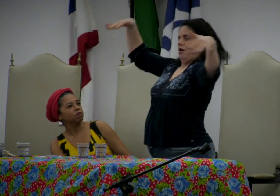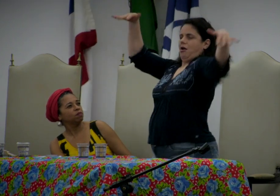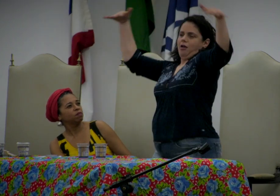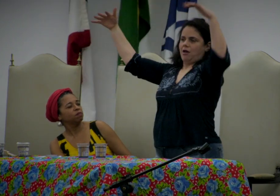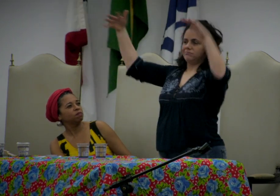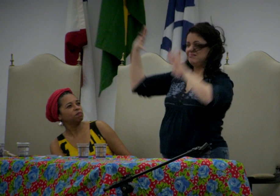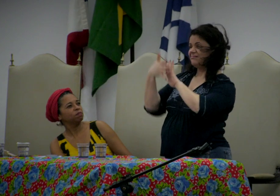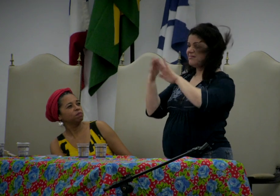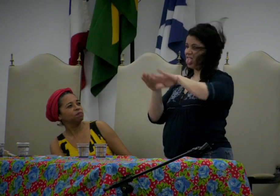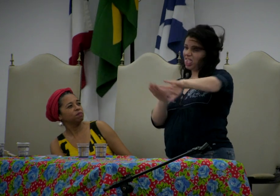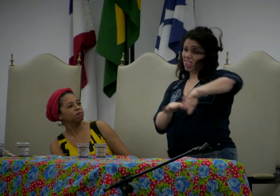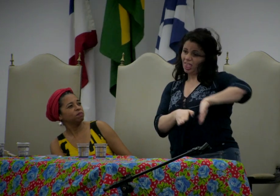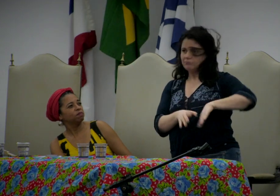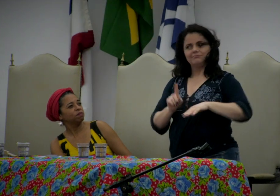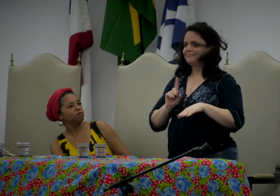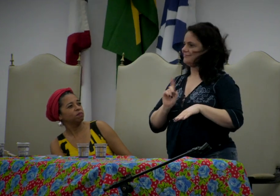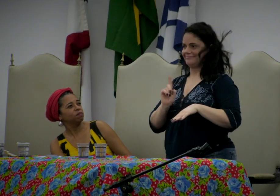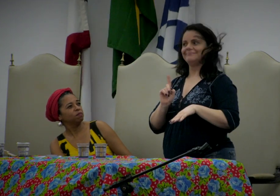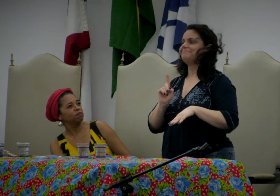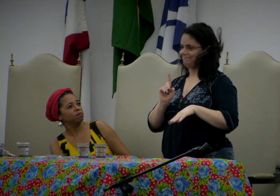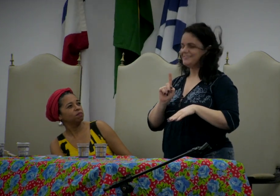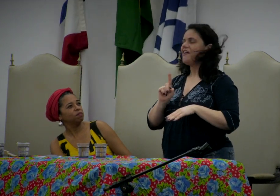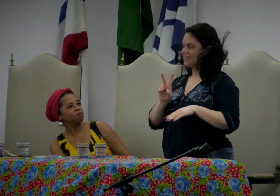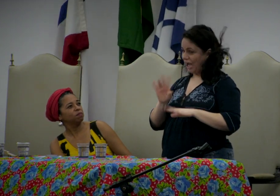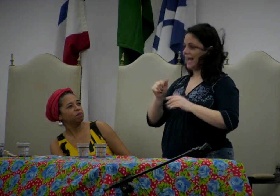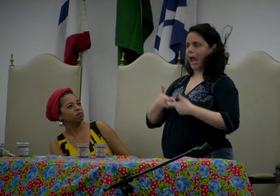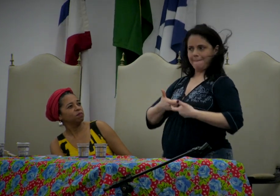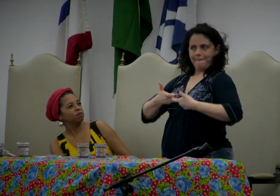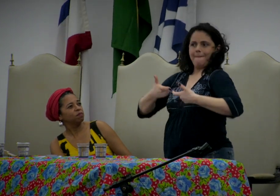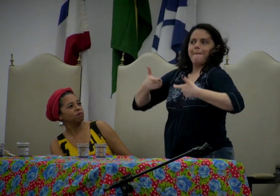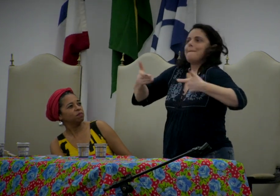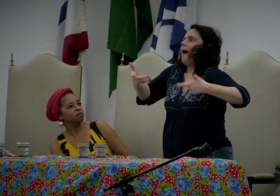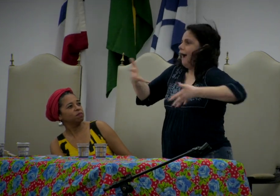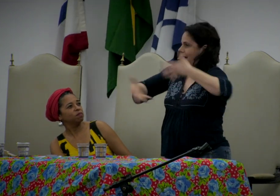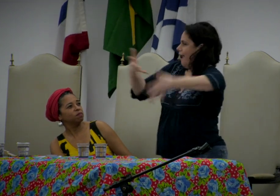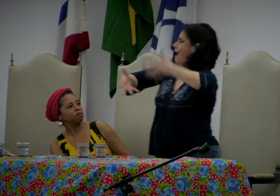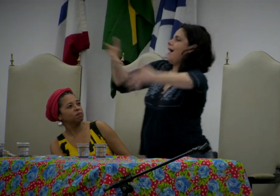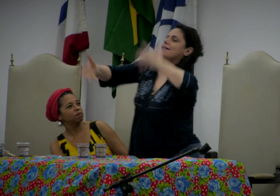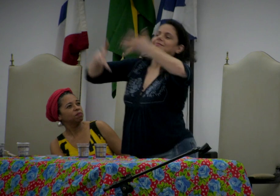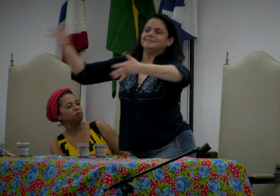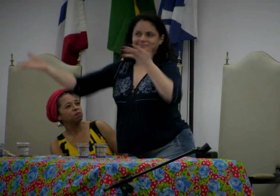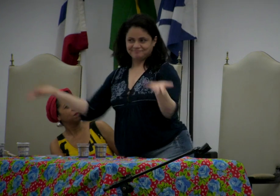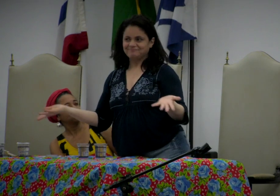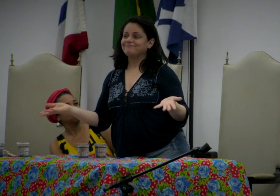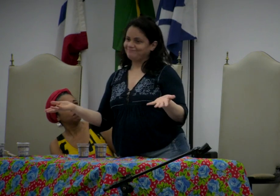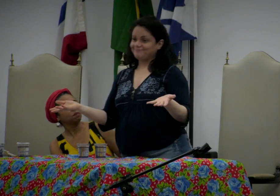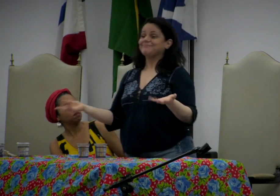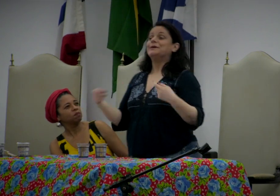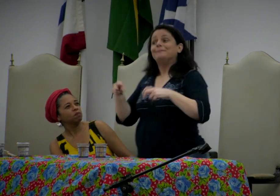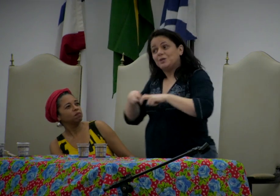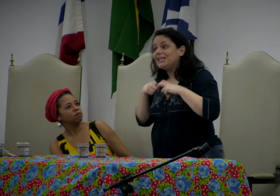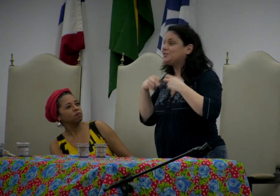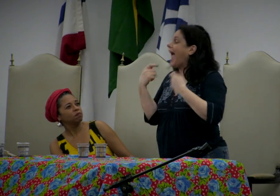foi falado, né? Nossa, o bilinguismo ele é super valorizado com relação ao inglês ou francês e não à língua de sinais, é verdade. Mas